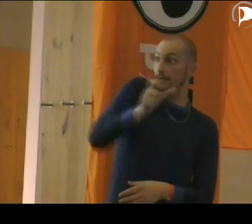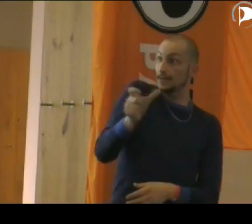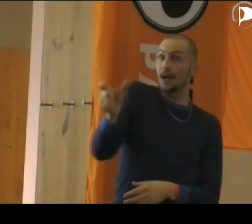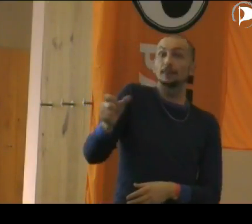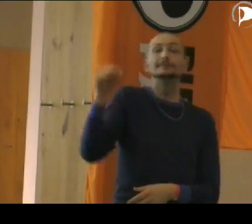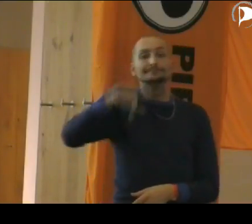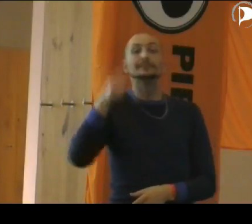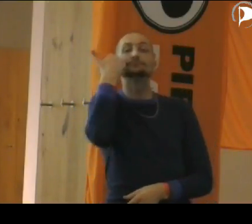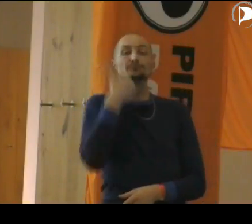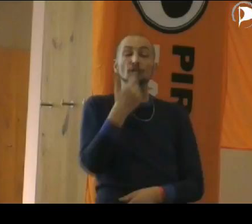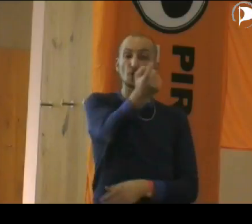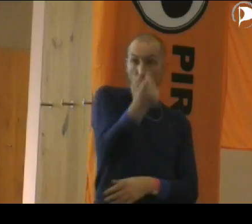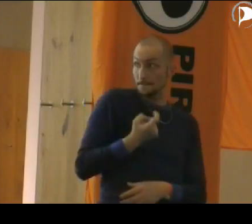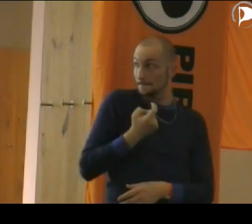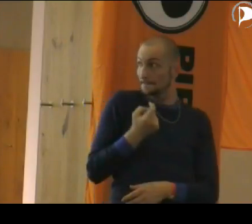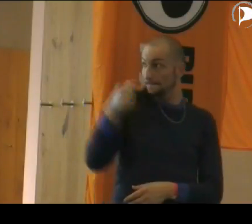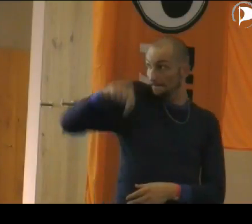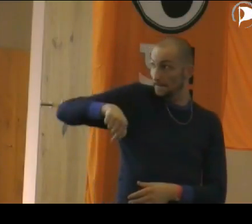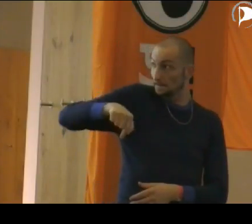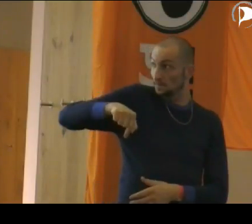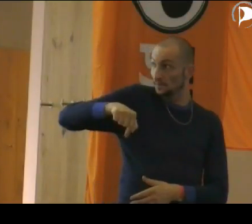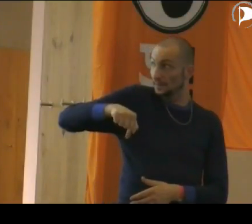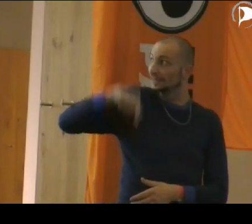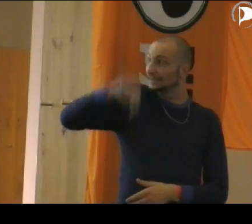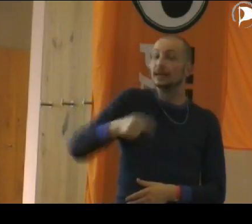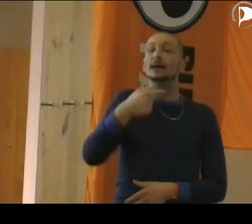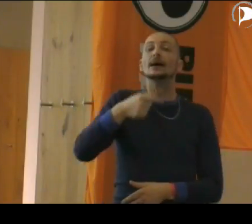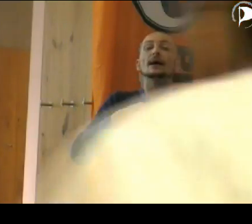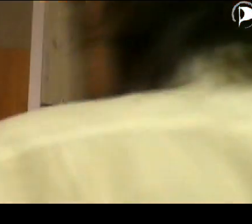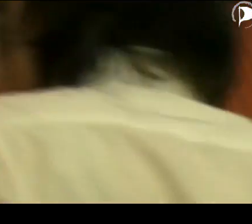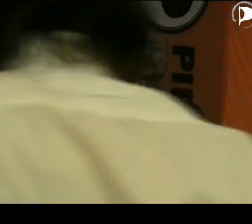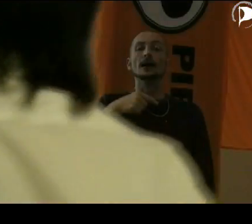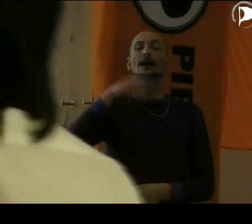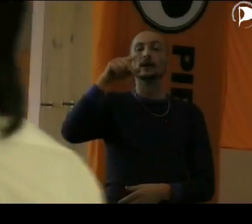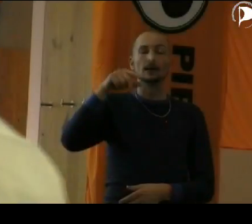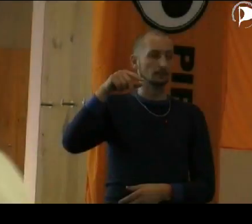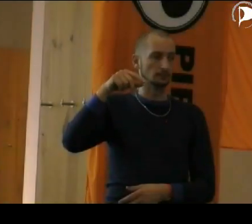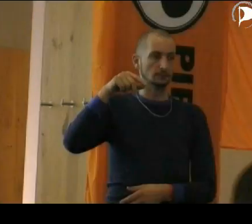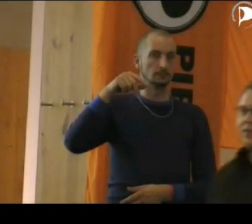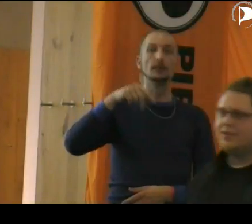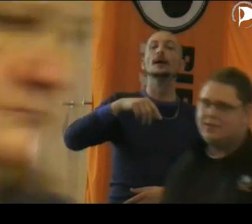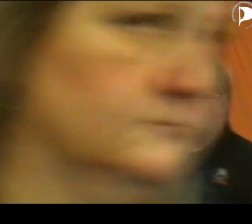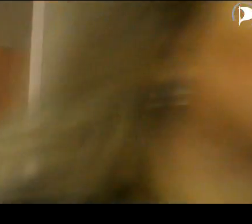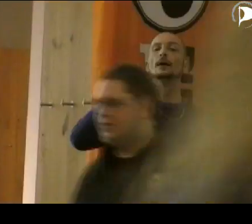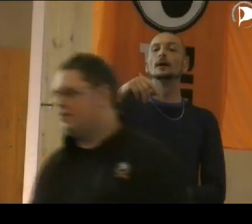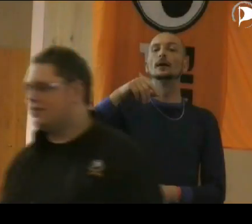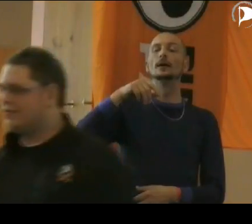nach vorne ich weiß dass das schwierig wird und die